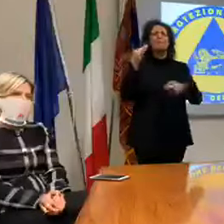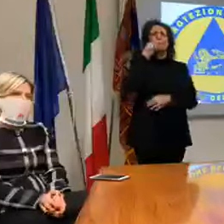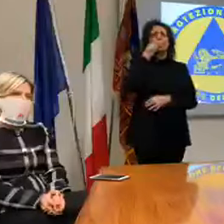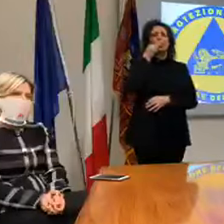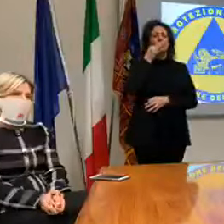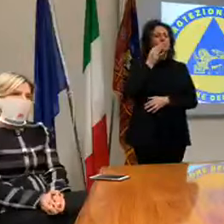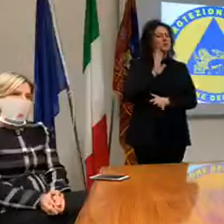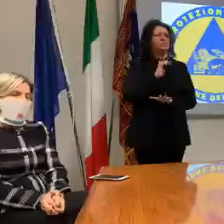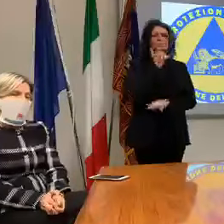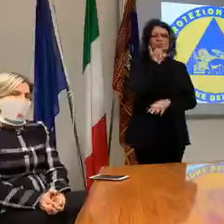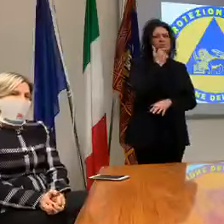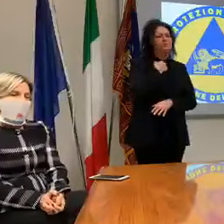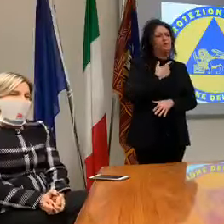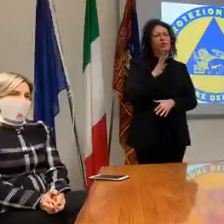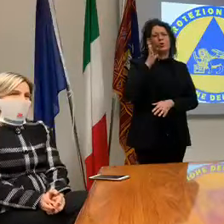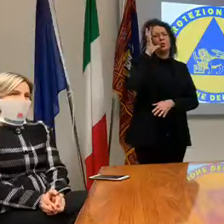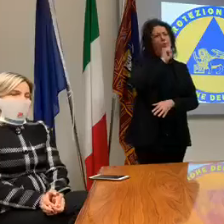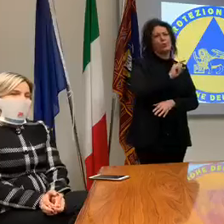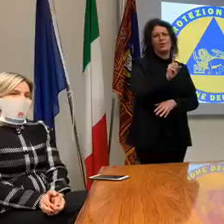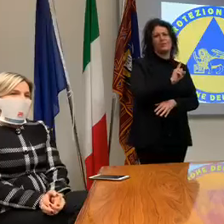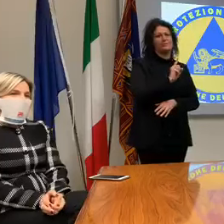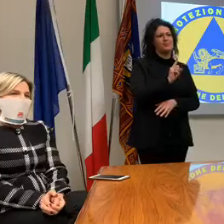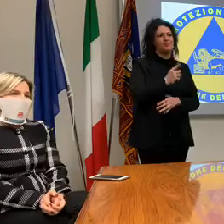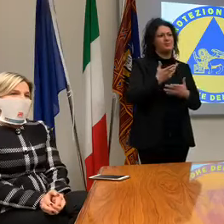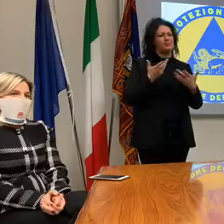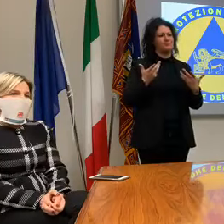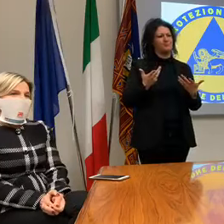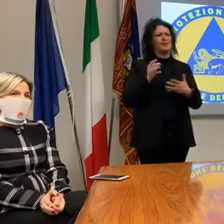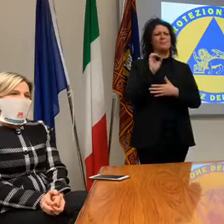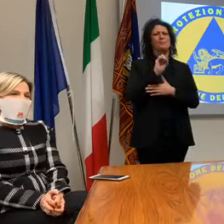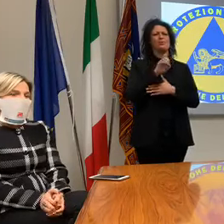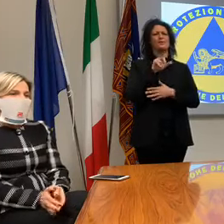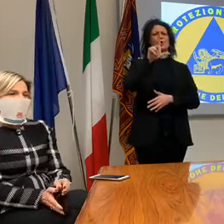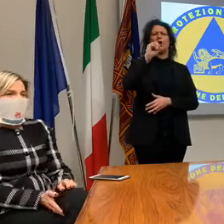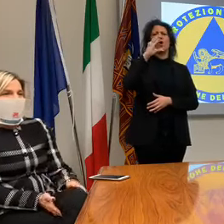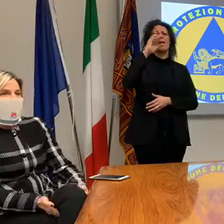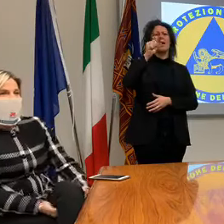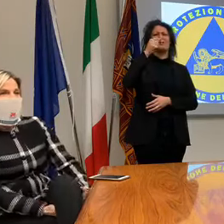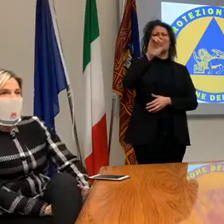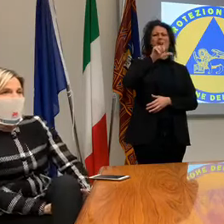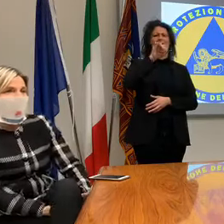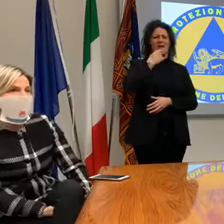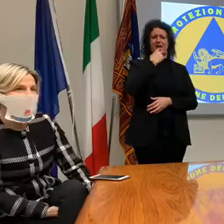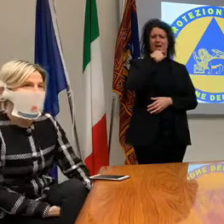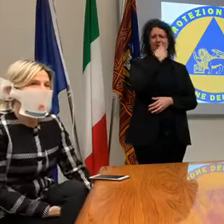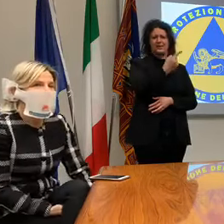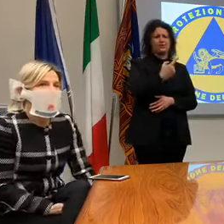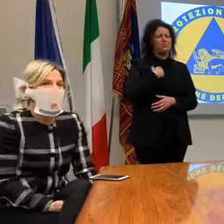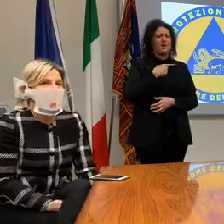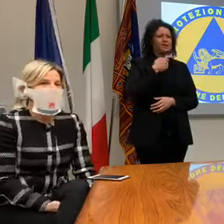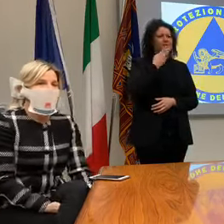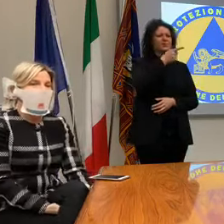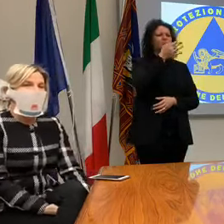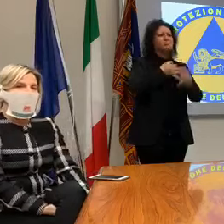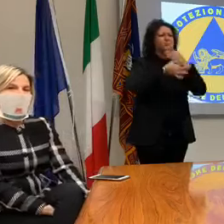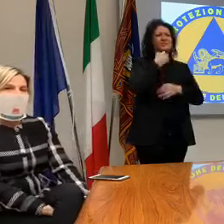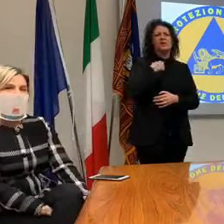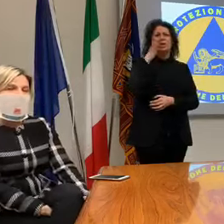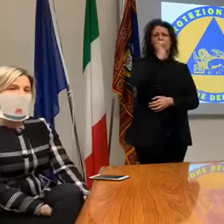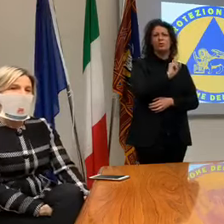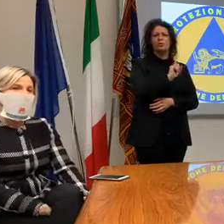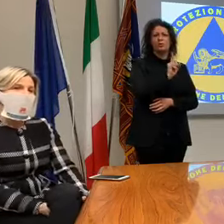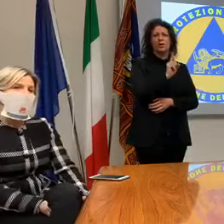Non ho capito in che contesto il professor Locatelli ha detto questo, per cui è impossibile rispondere, cioè lo può aver detto in mille contesti, perché lo potrei dire